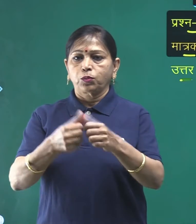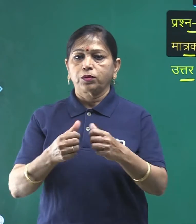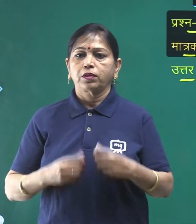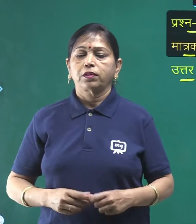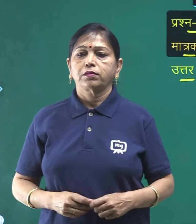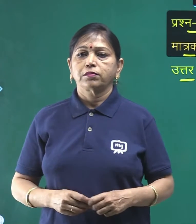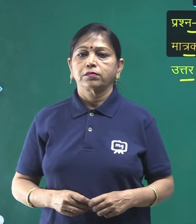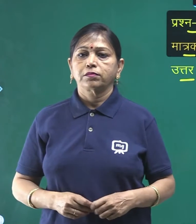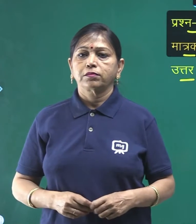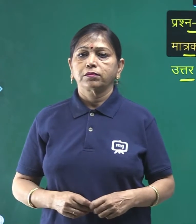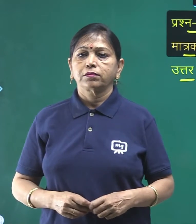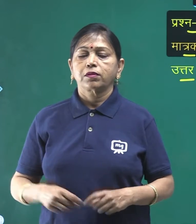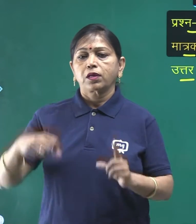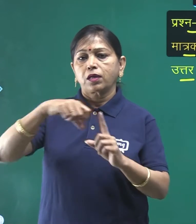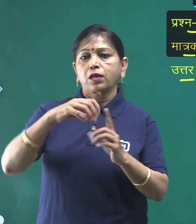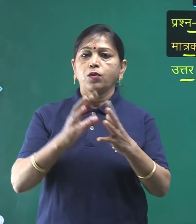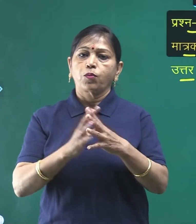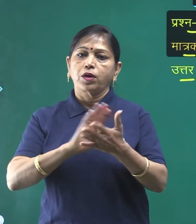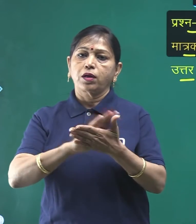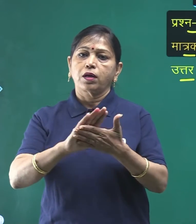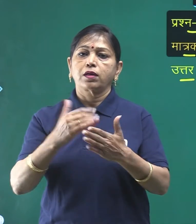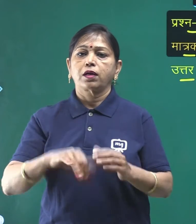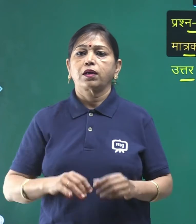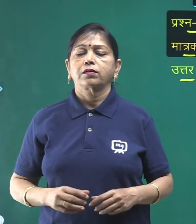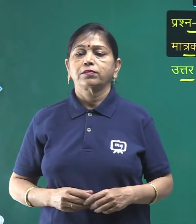उत्तर किलोवाट घंटा।